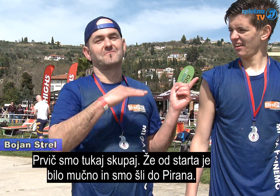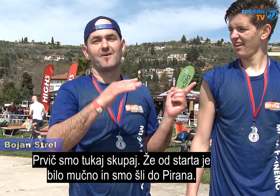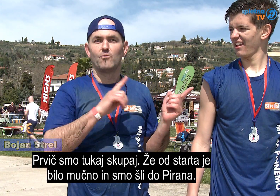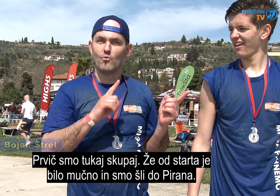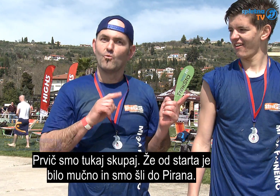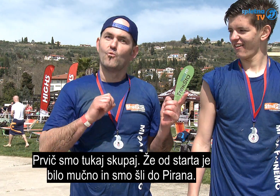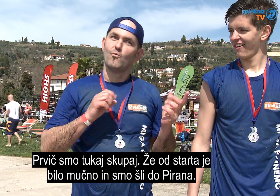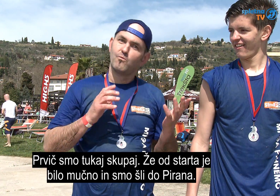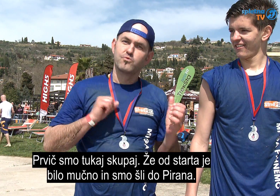Kako je bilo?